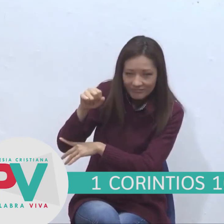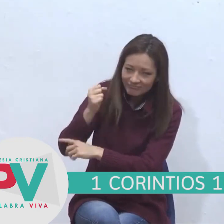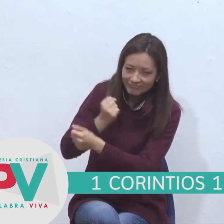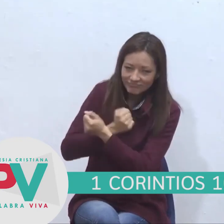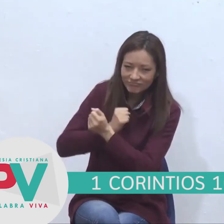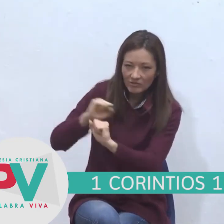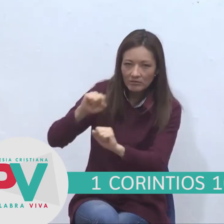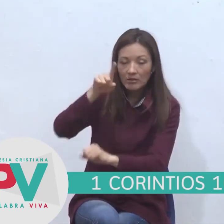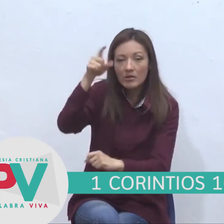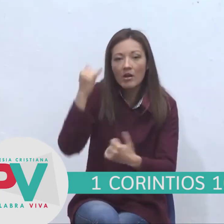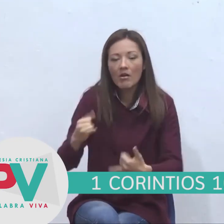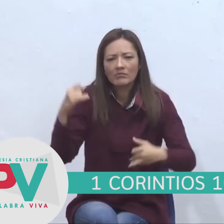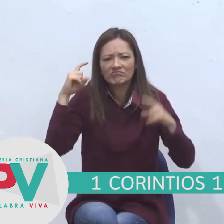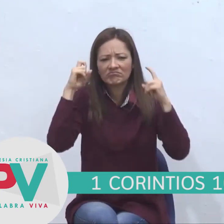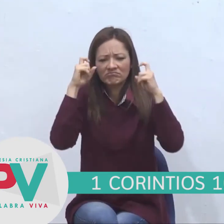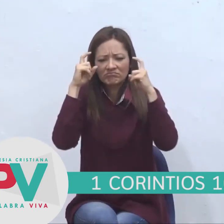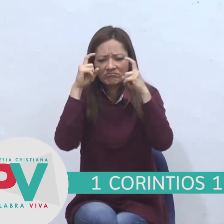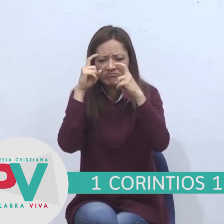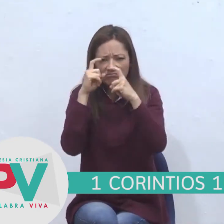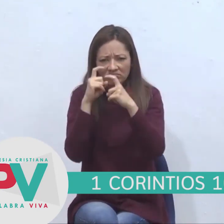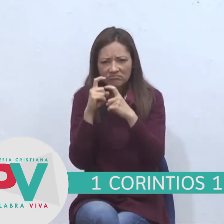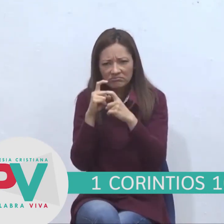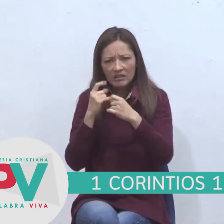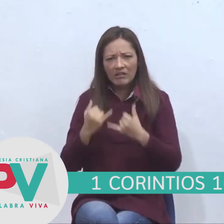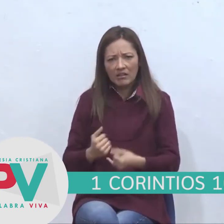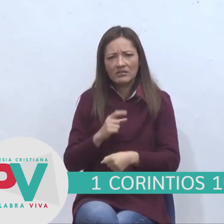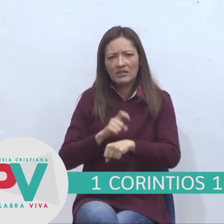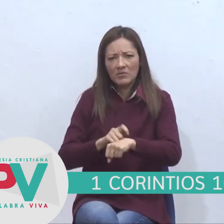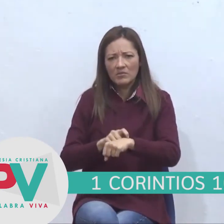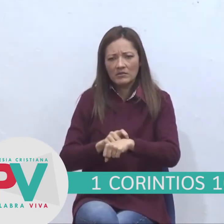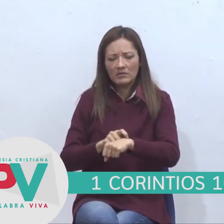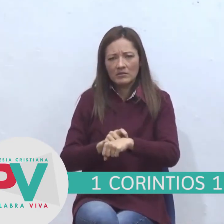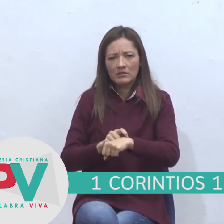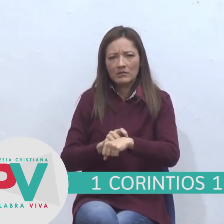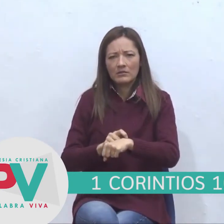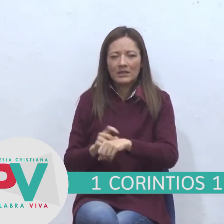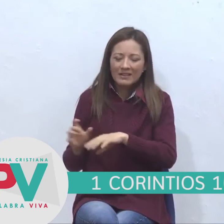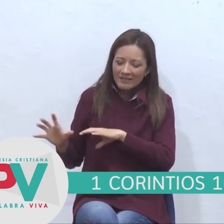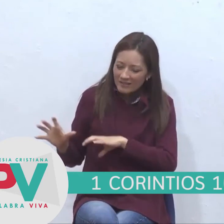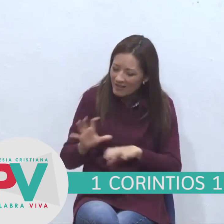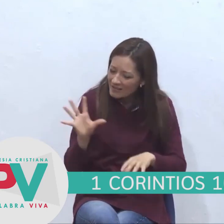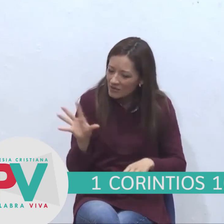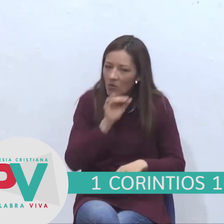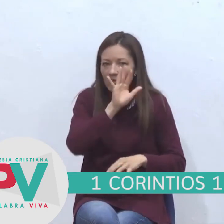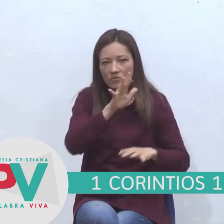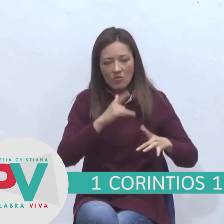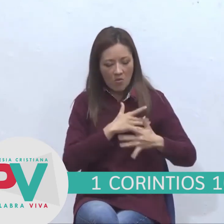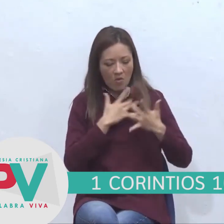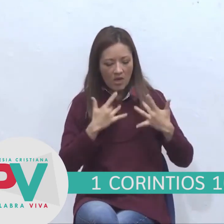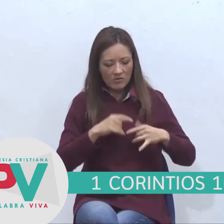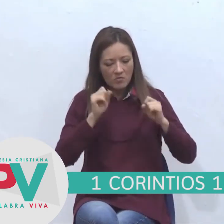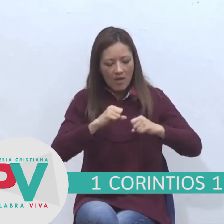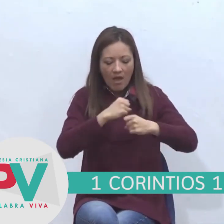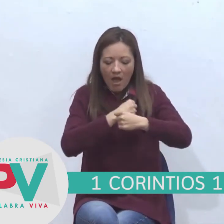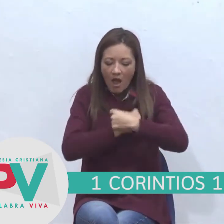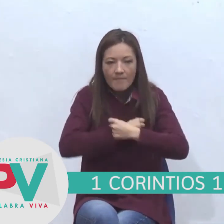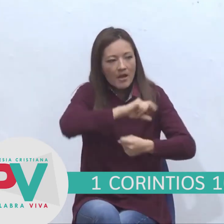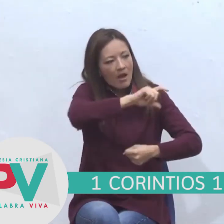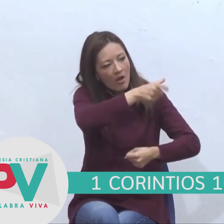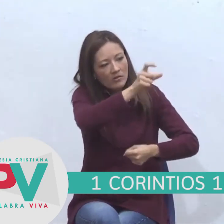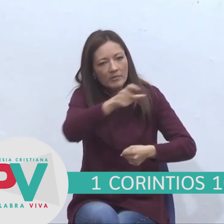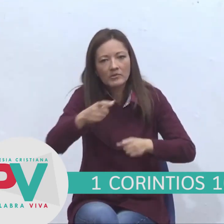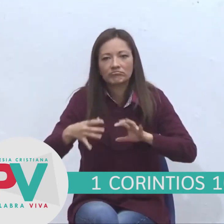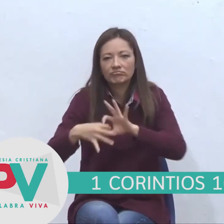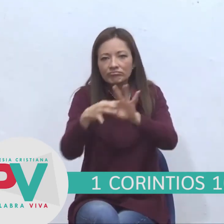no reflexiona en este momento y hace todo lo posible para que en su corazón podamos amarnos unos a otros y seamos